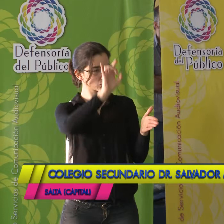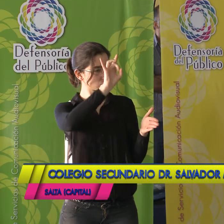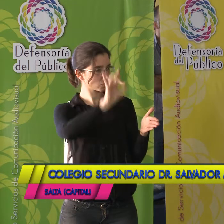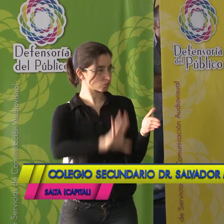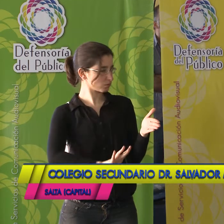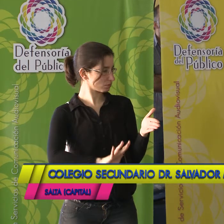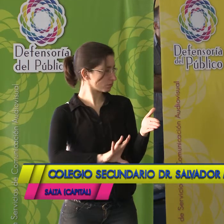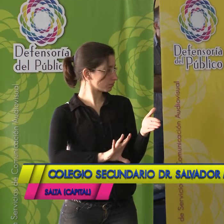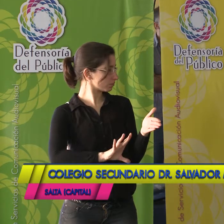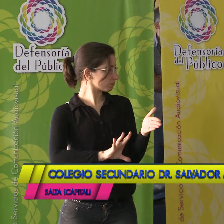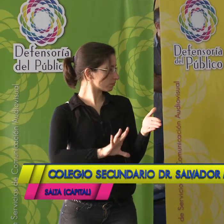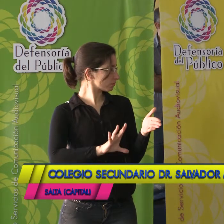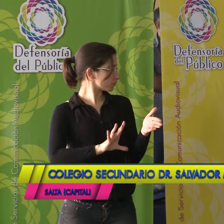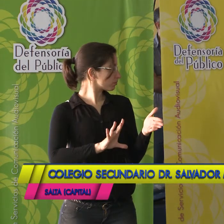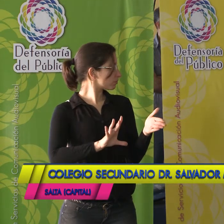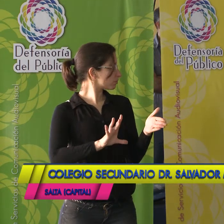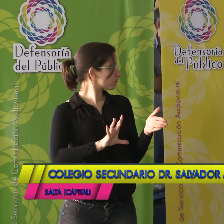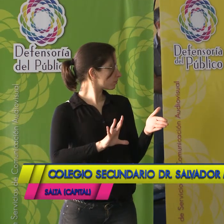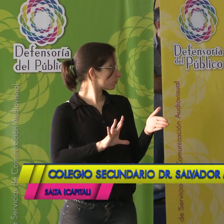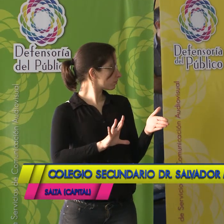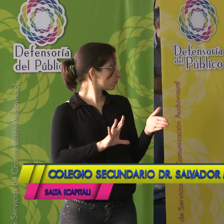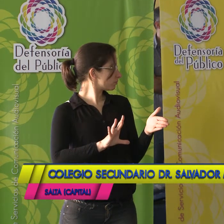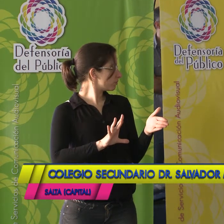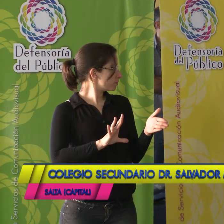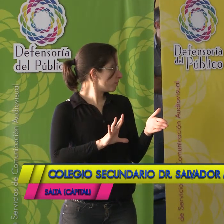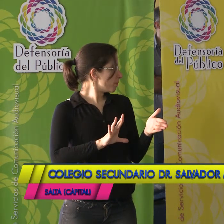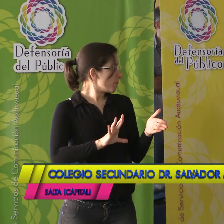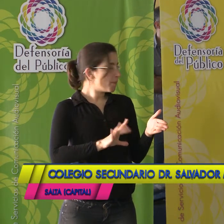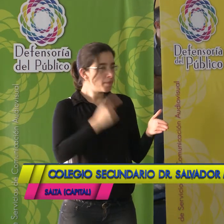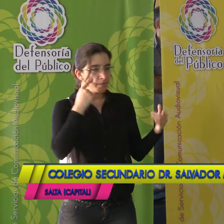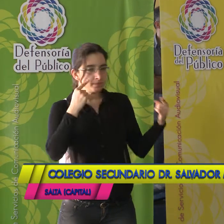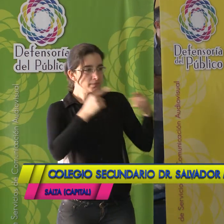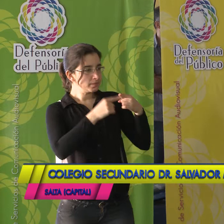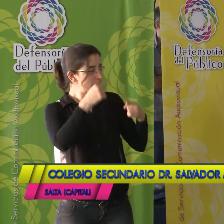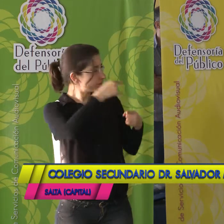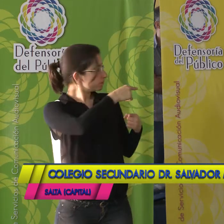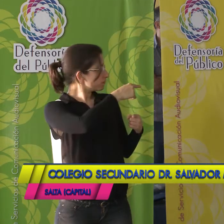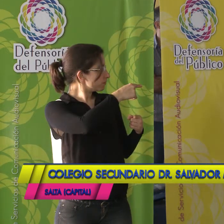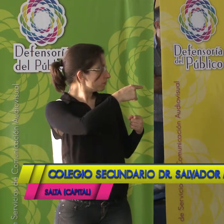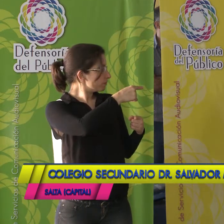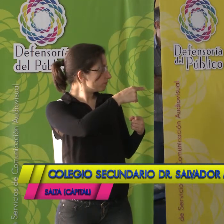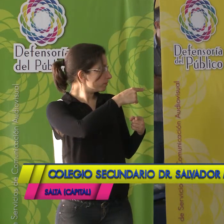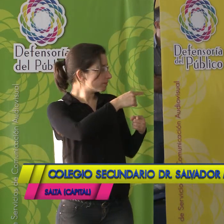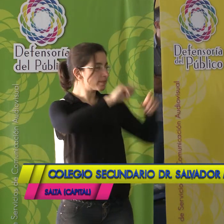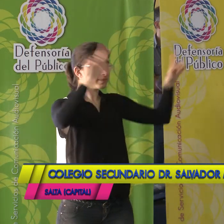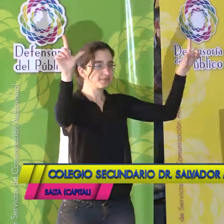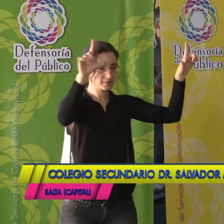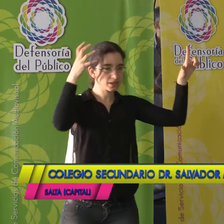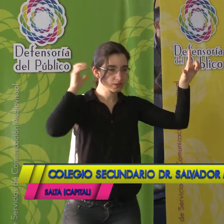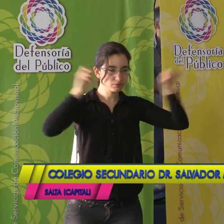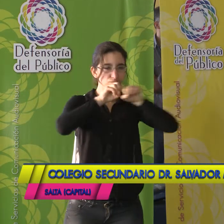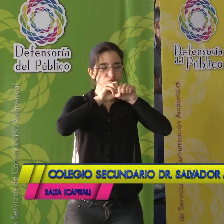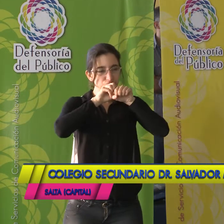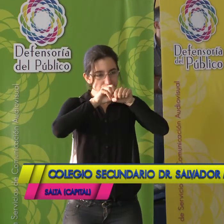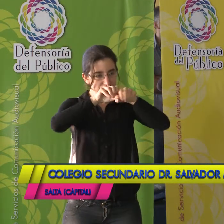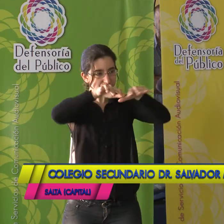muestran cosas de que suceden ahí. Lo que nosotros queremos es que los medios de comunicaciones se expandan por todo el